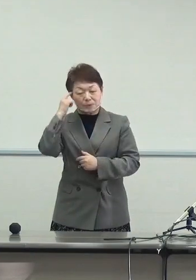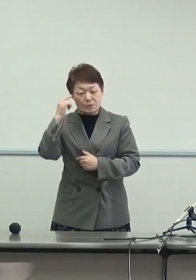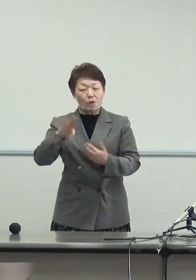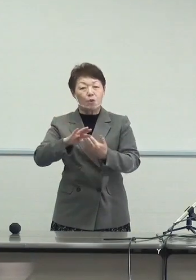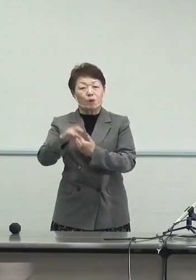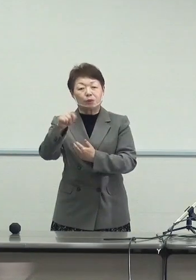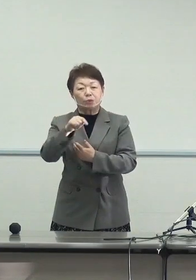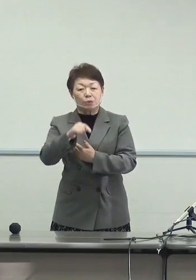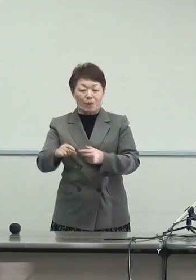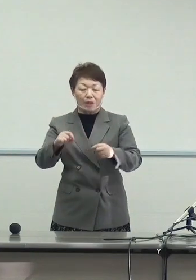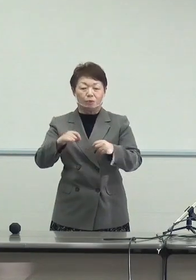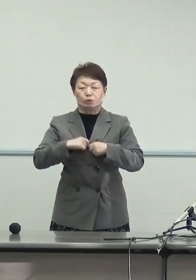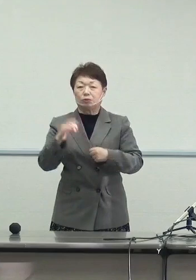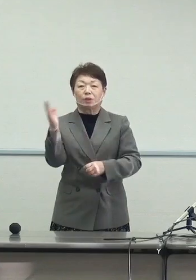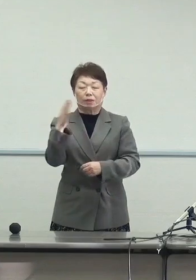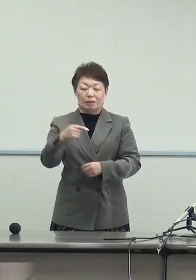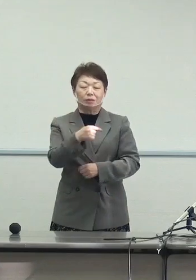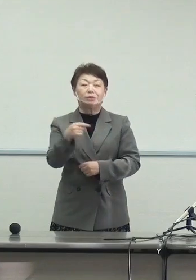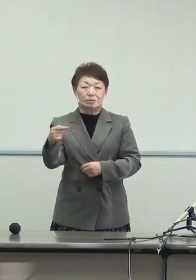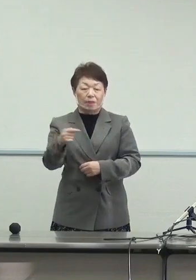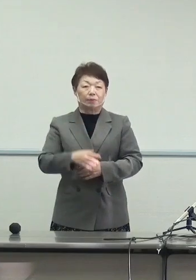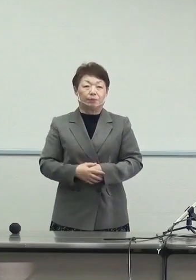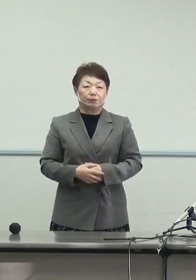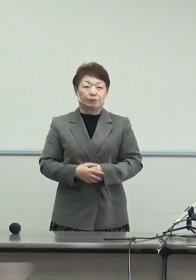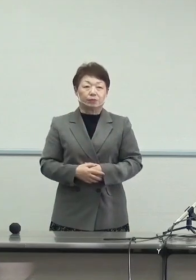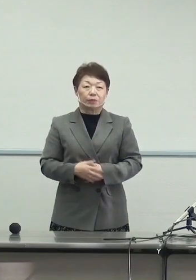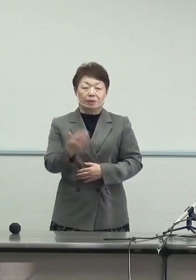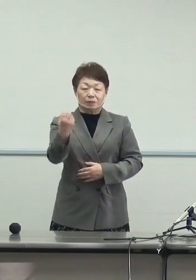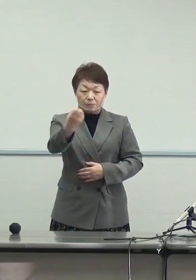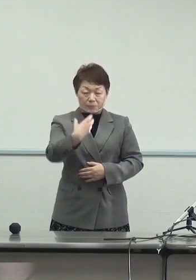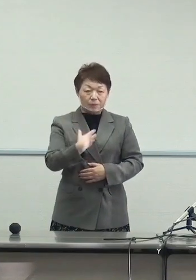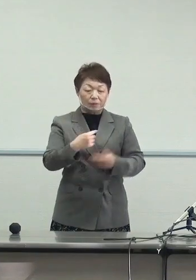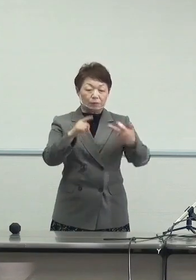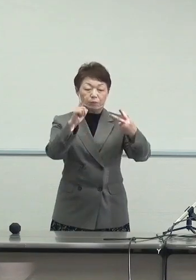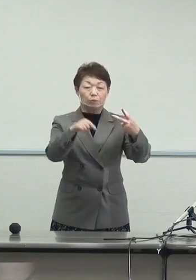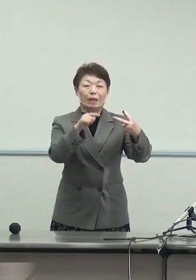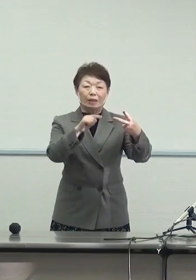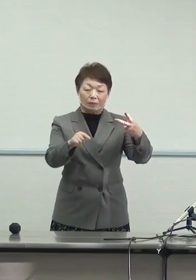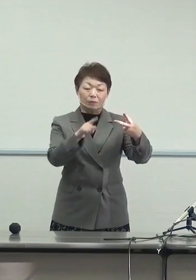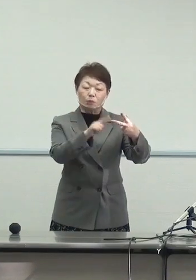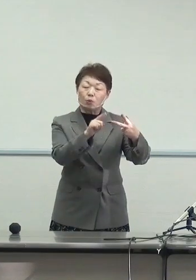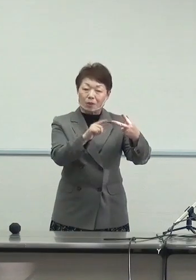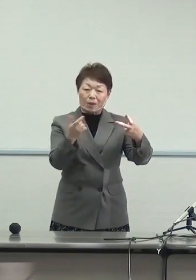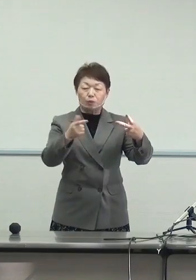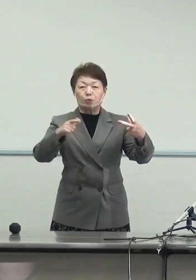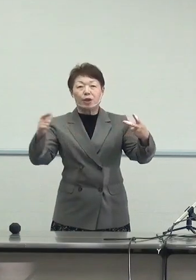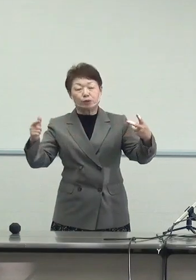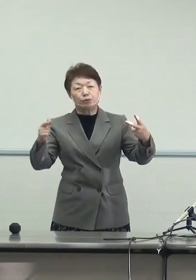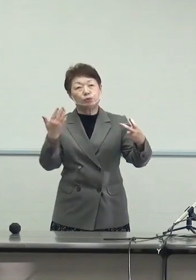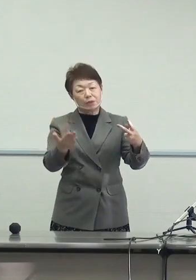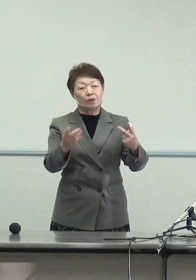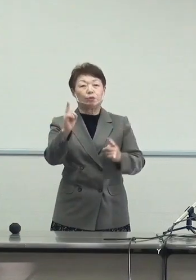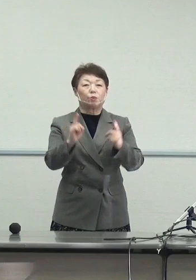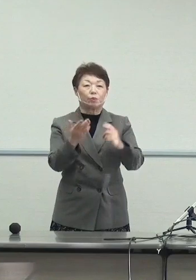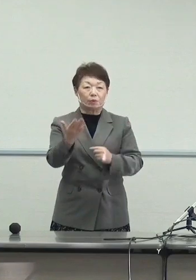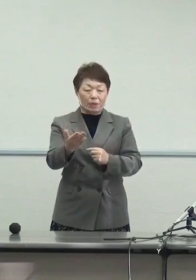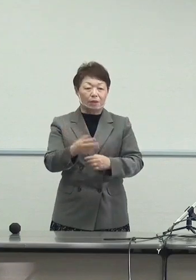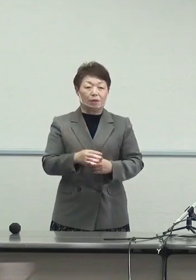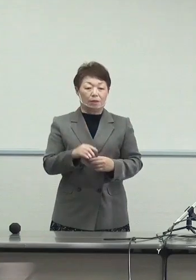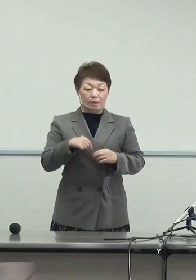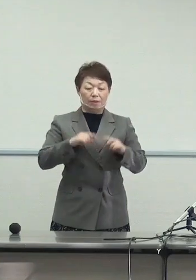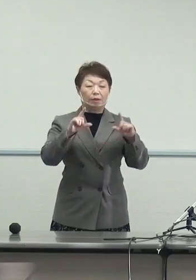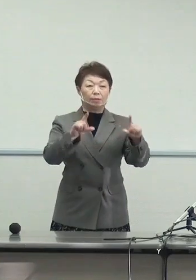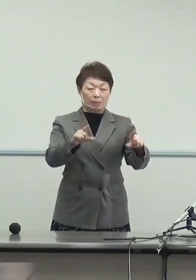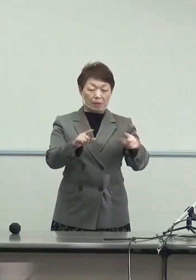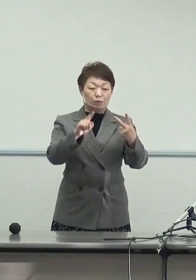性とおっしゃっています 。2人っていう話もありましたけど、それが今後増える可能性もある。 今日お二人発表しましたので、その方